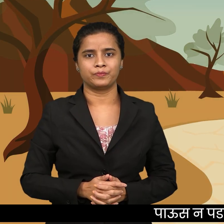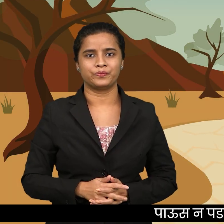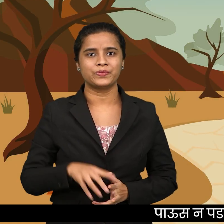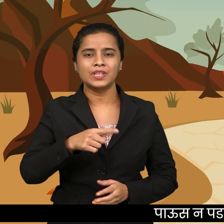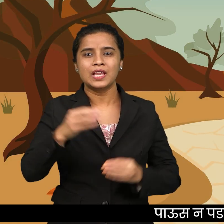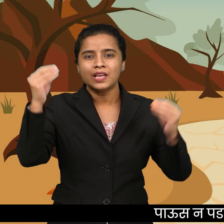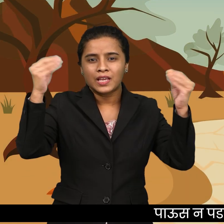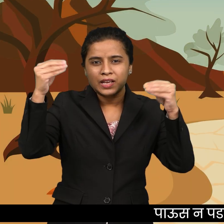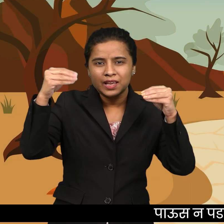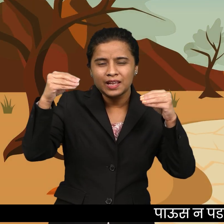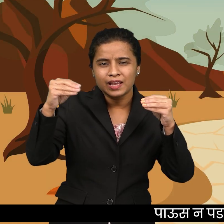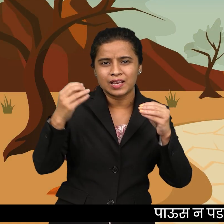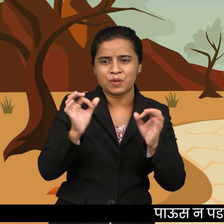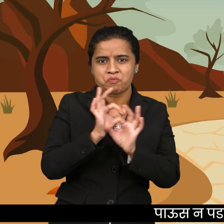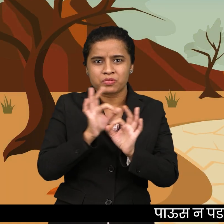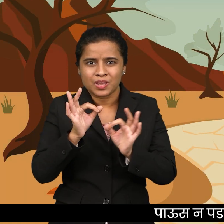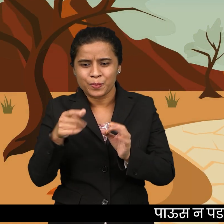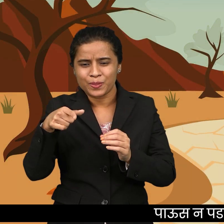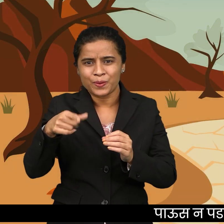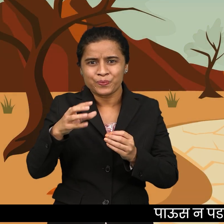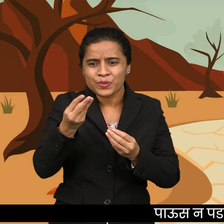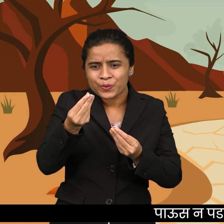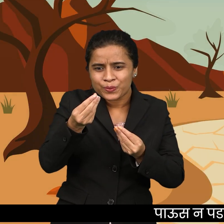पाऊस न पडल्याने माती कोरडी होते.